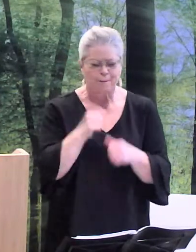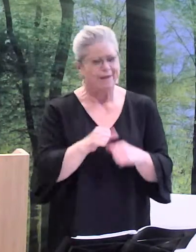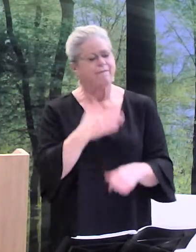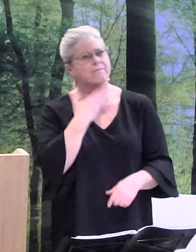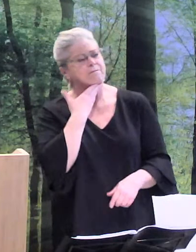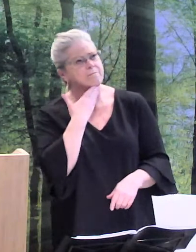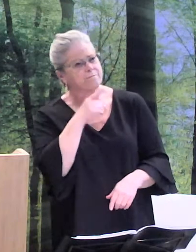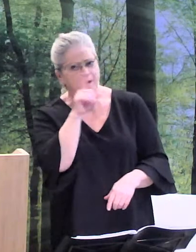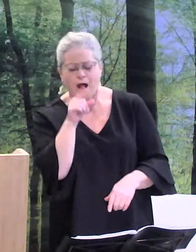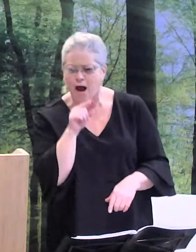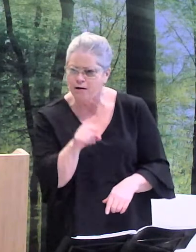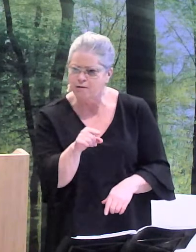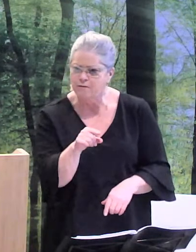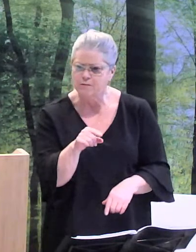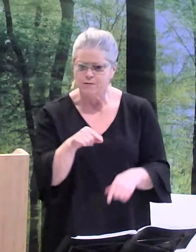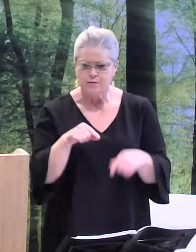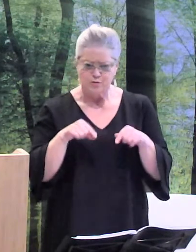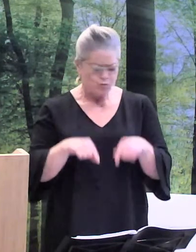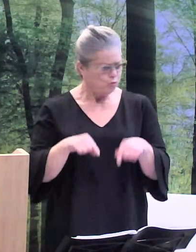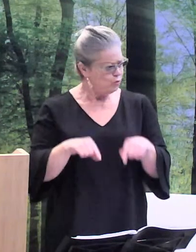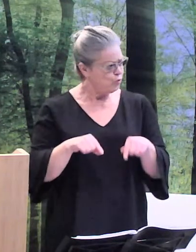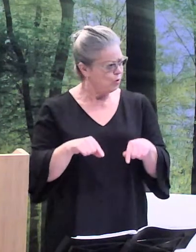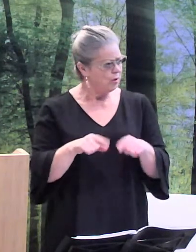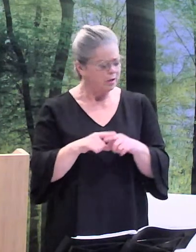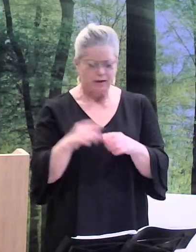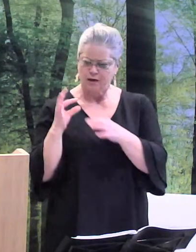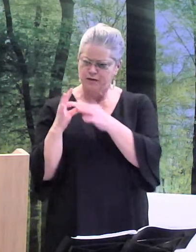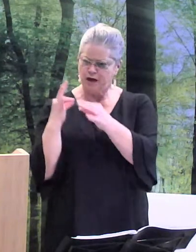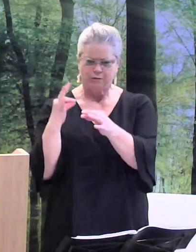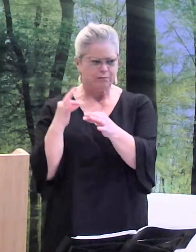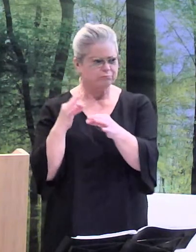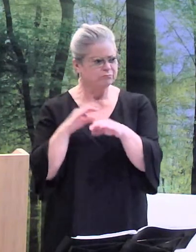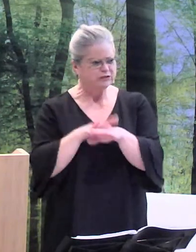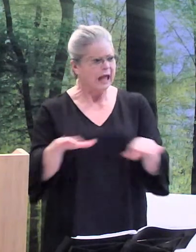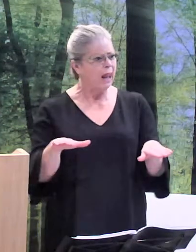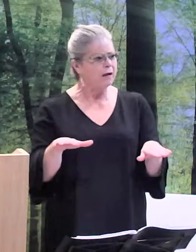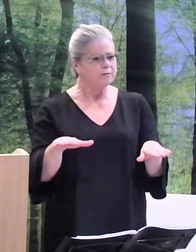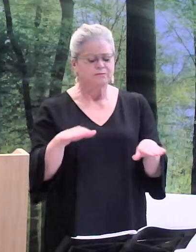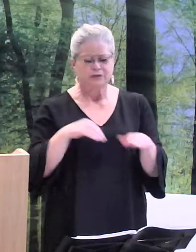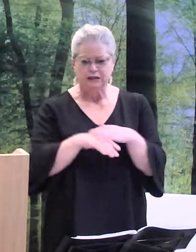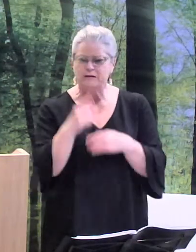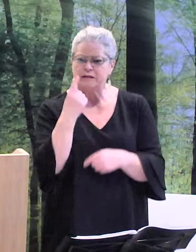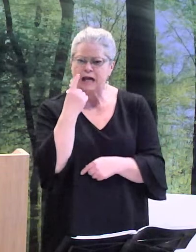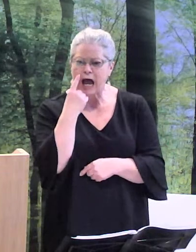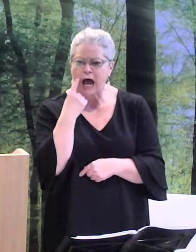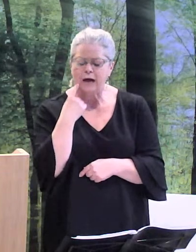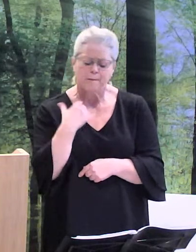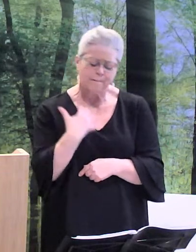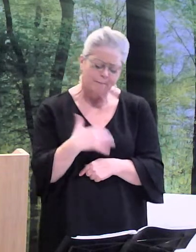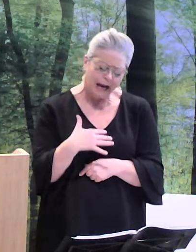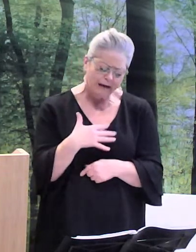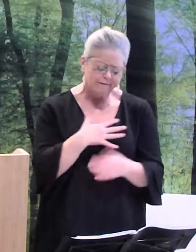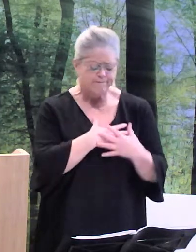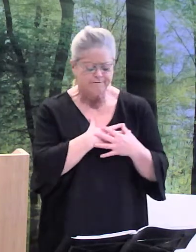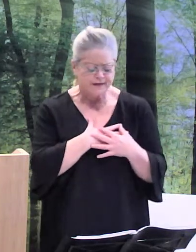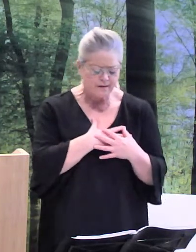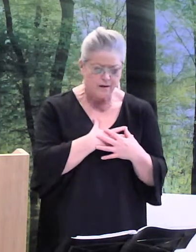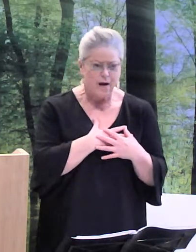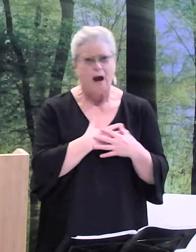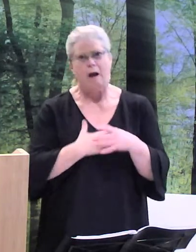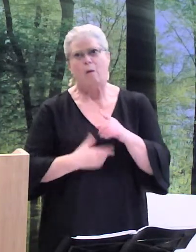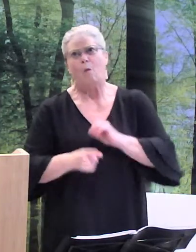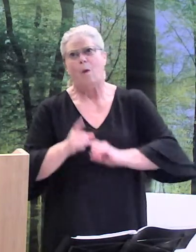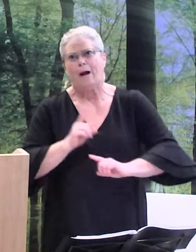vraag. Nu lijkt de tijd wel stil te staan, in tranen, pijn, verdriet en